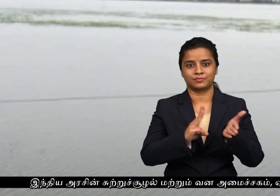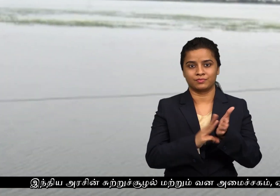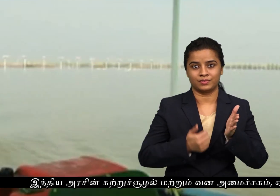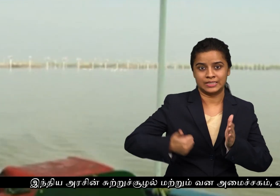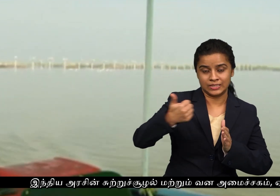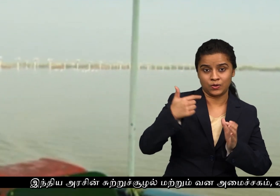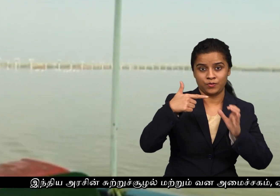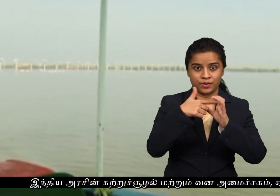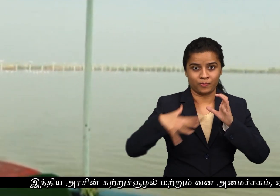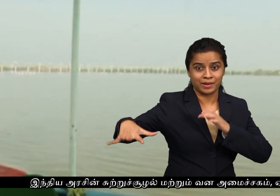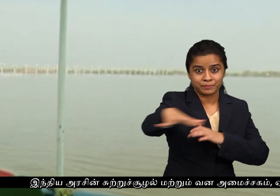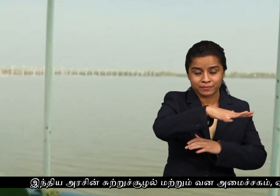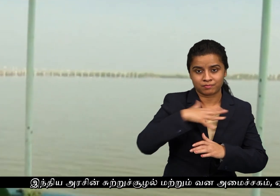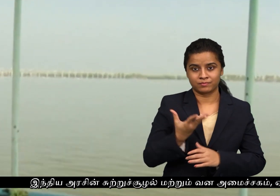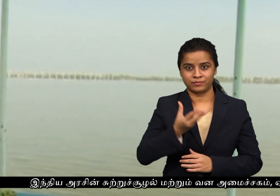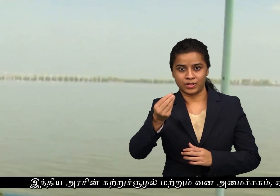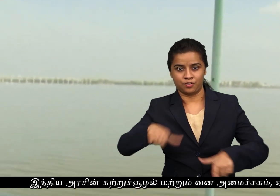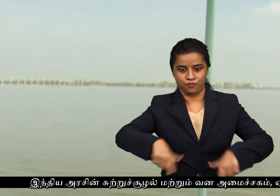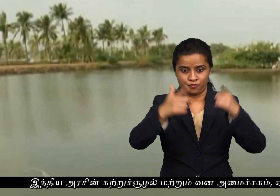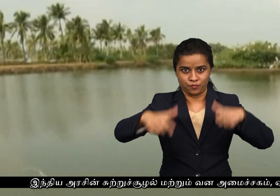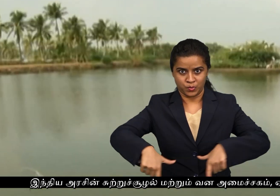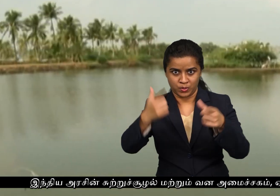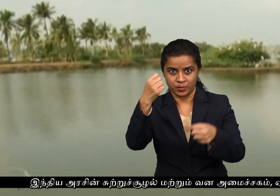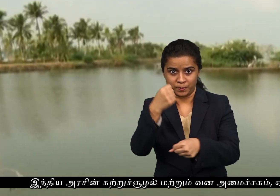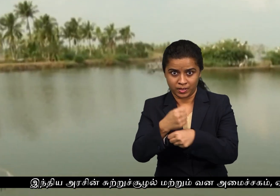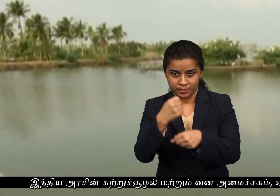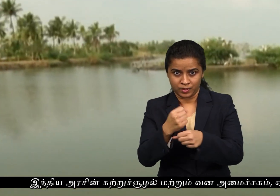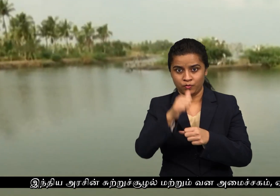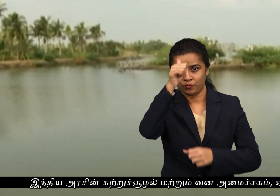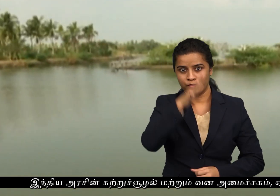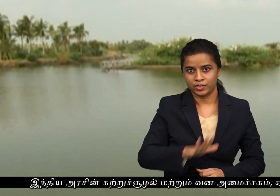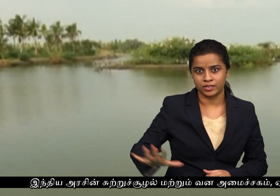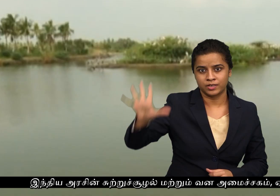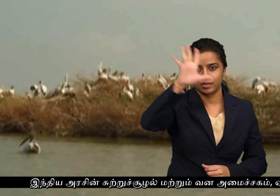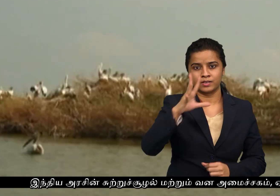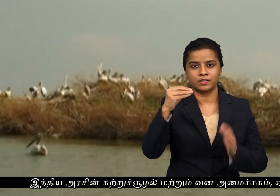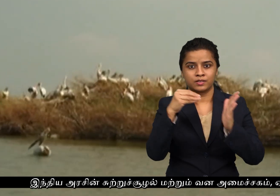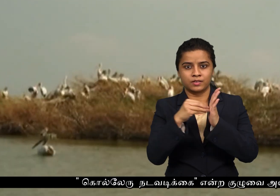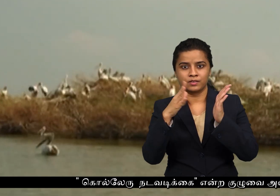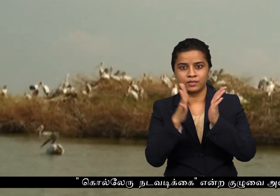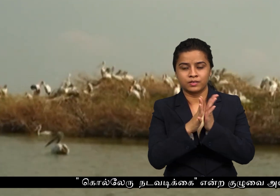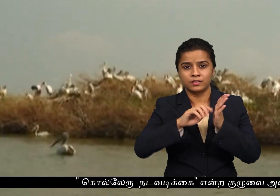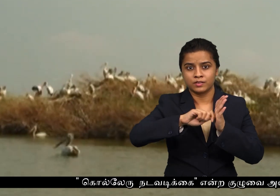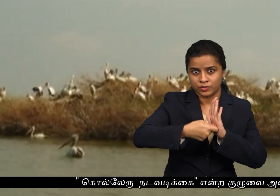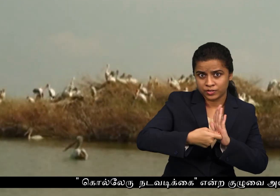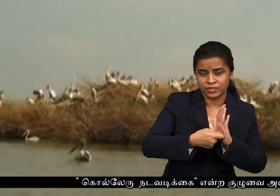இந்த அரசின் சுற்றுச்சூழல் மற்றும் வன அமைச்சகம் ஏரியை பாதுகாக்க கொல்லேறு நடவடிக்கை